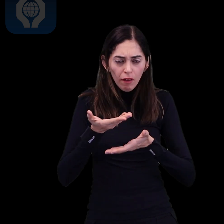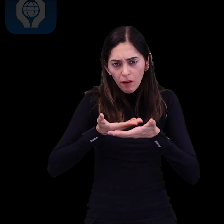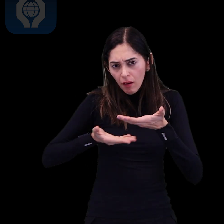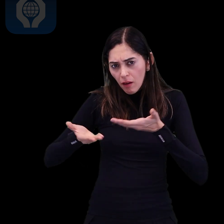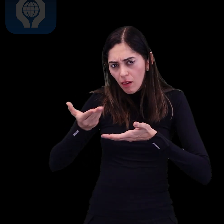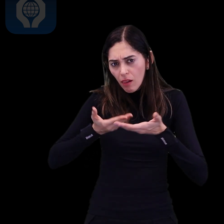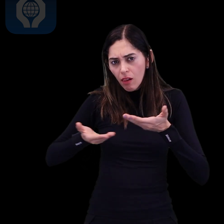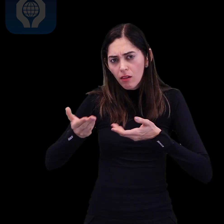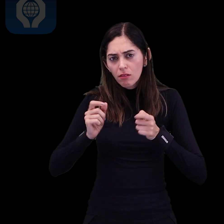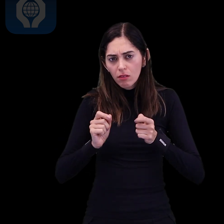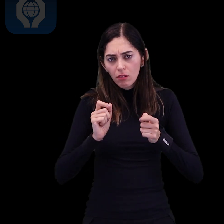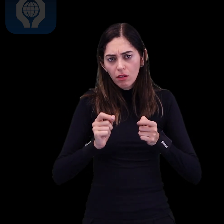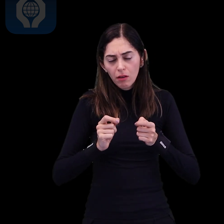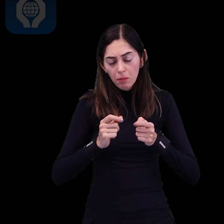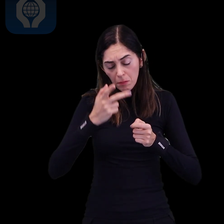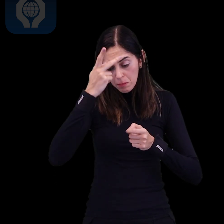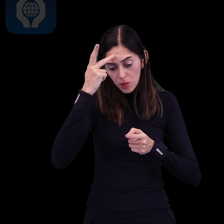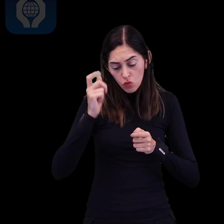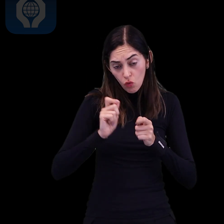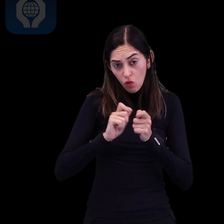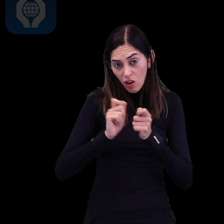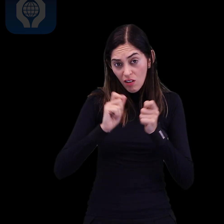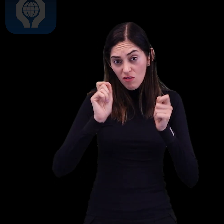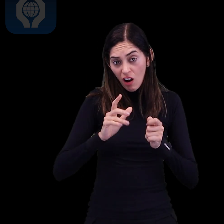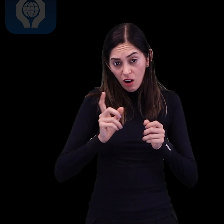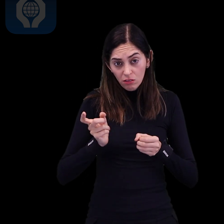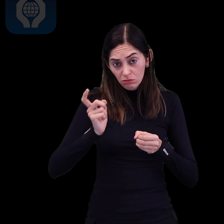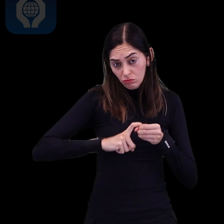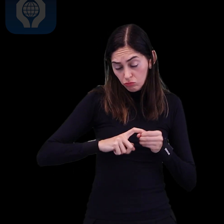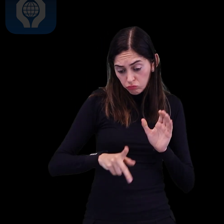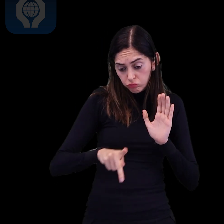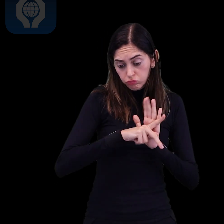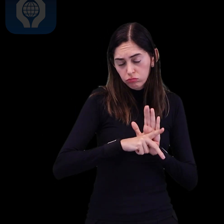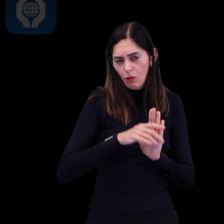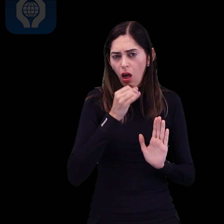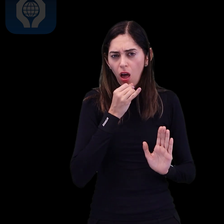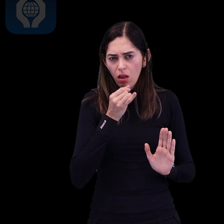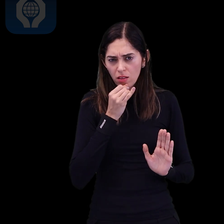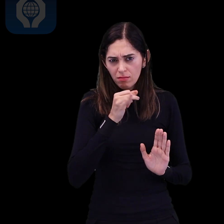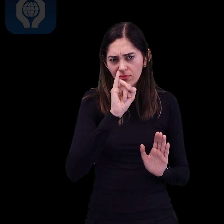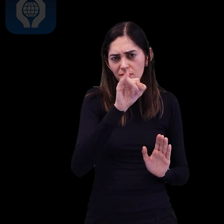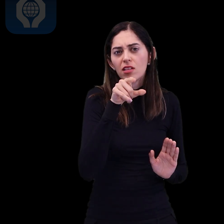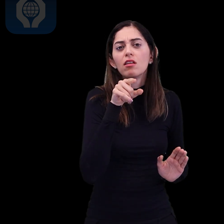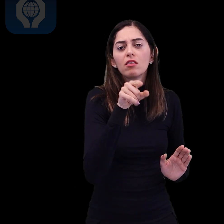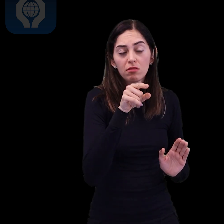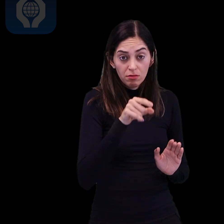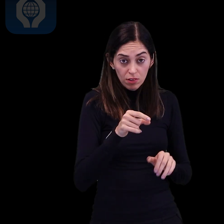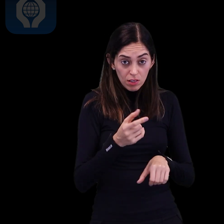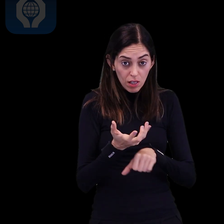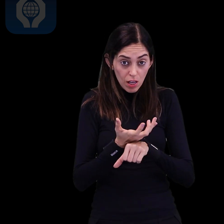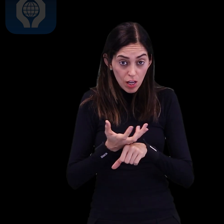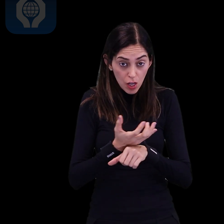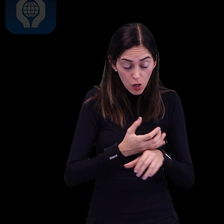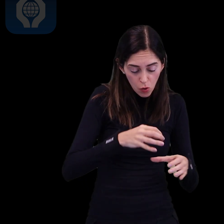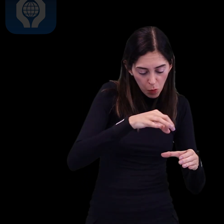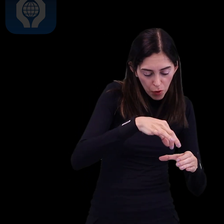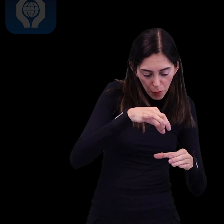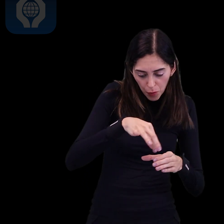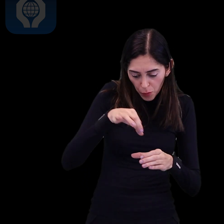relação entre fabricante e dono ainda se aplica. Se você plantasse uma horta, seu vizinho estaria certo se viesse, sem